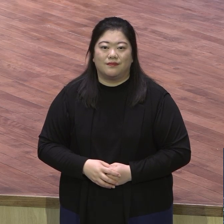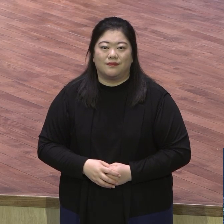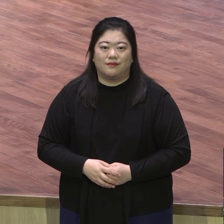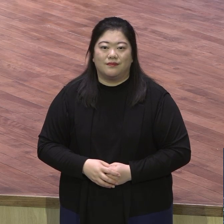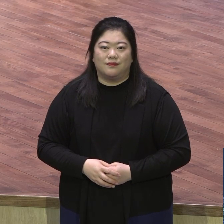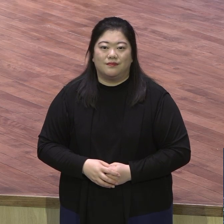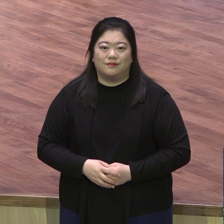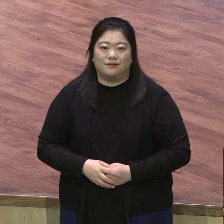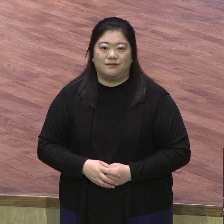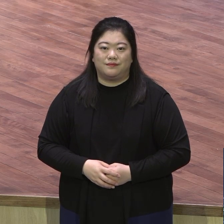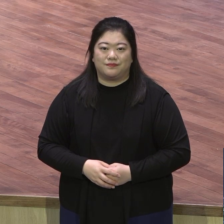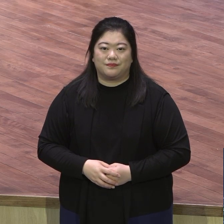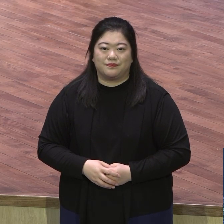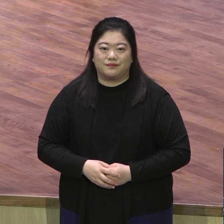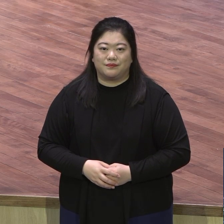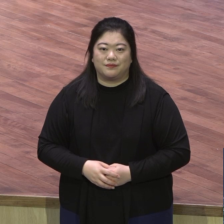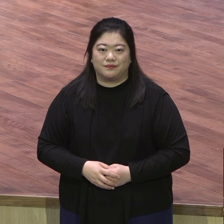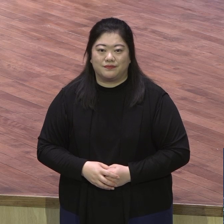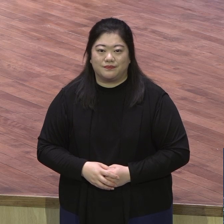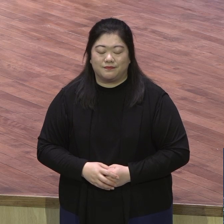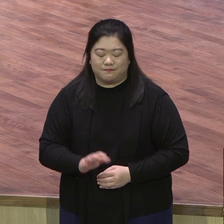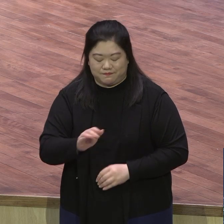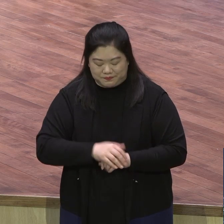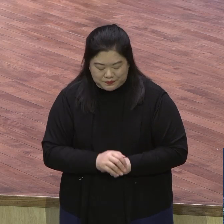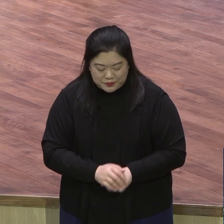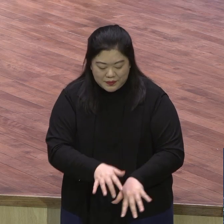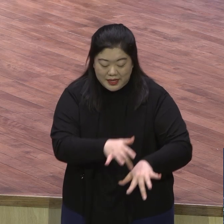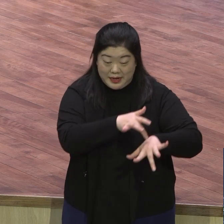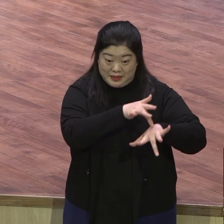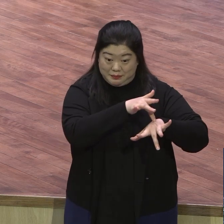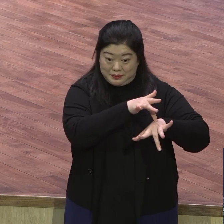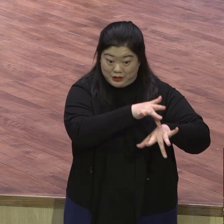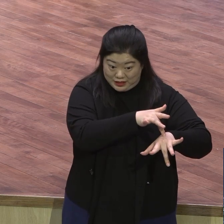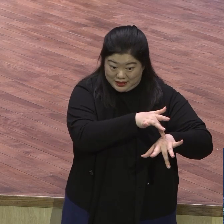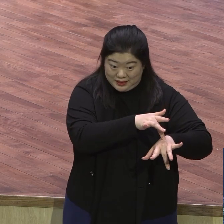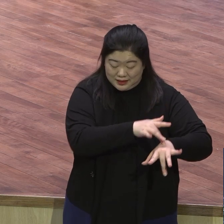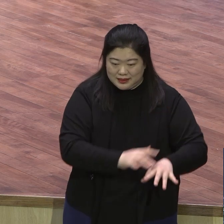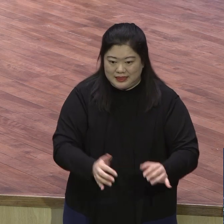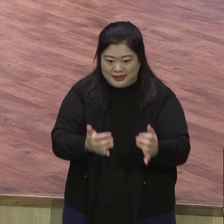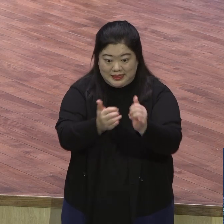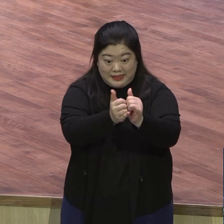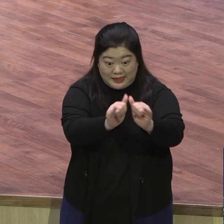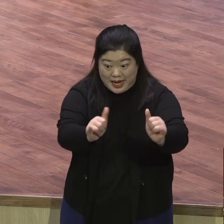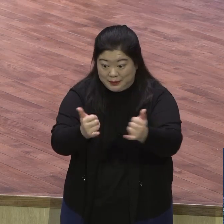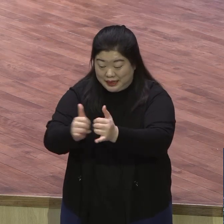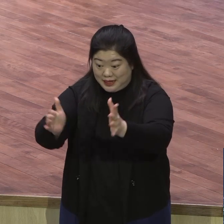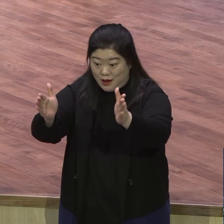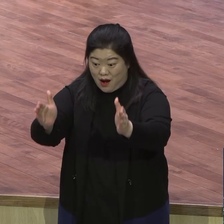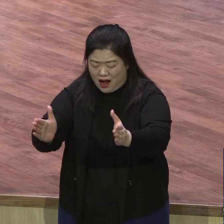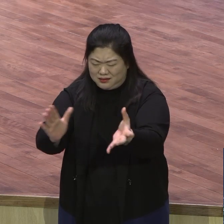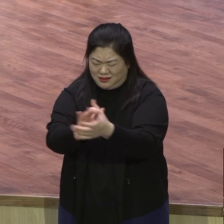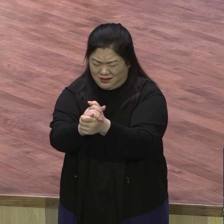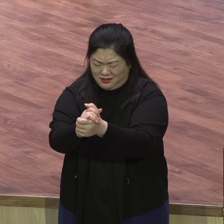마귀는 마귀는 해서든지 사람과의 사이를 이간시킵니다.